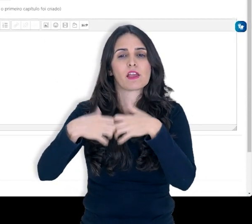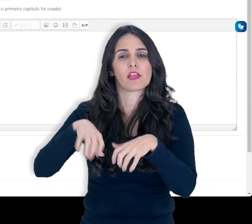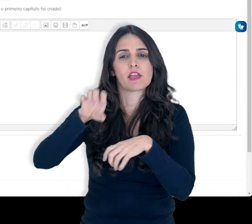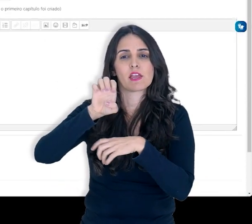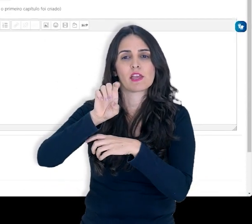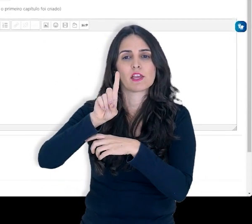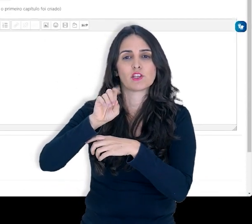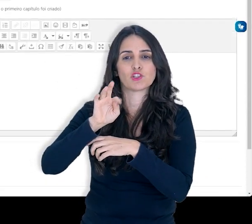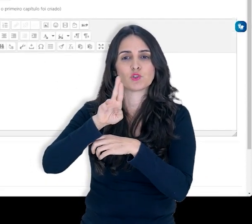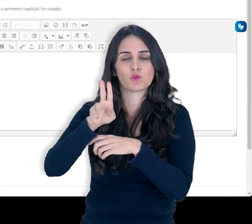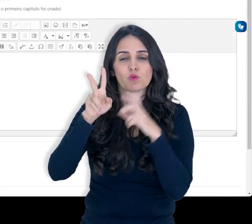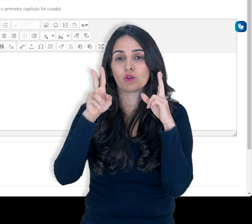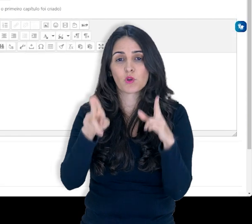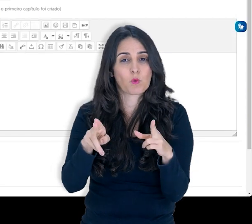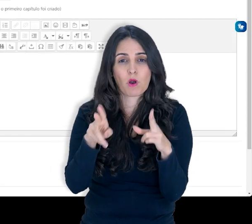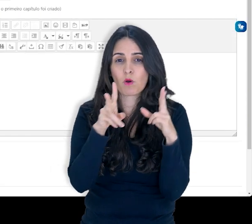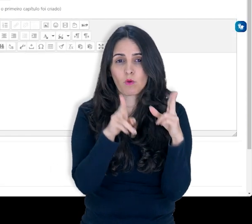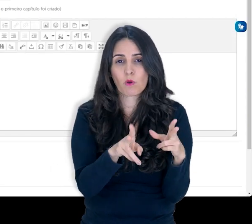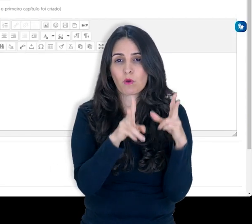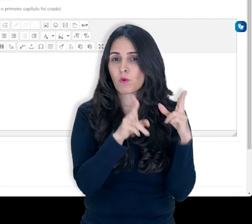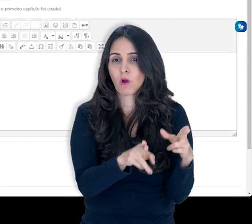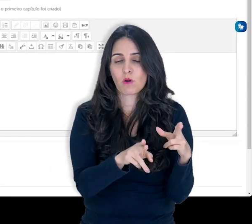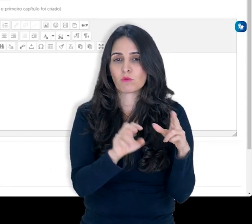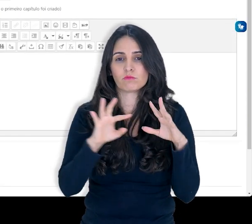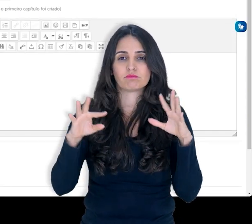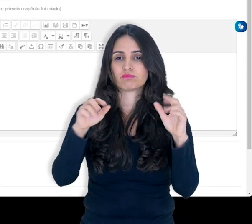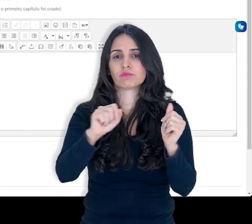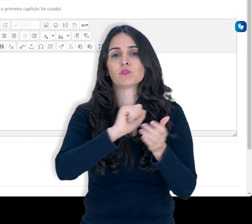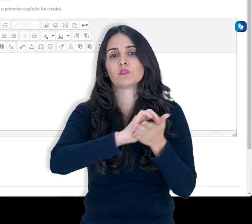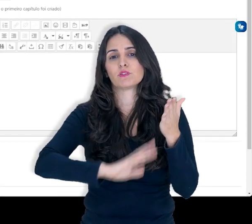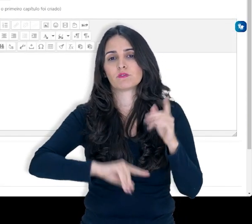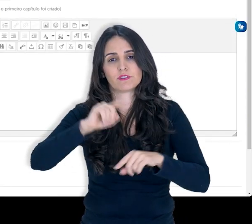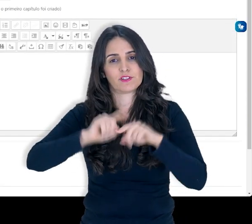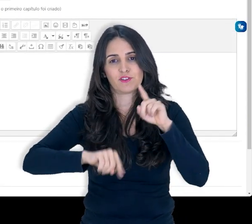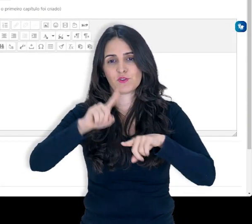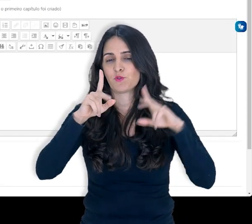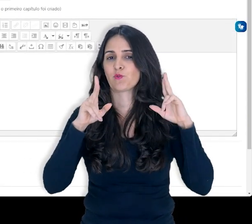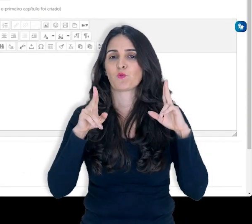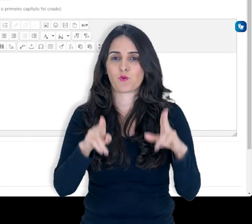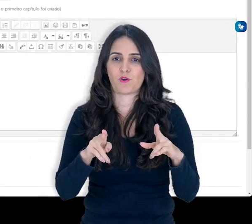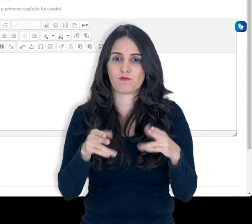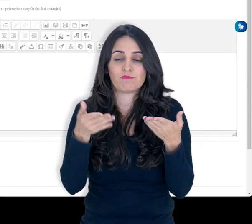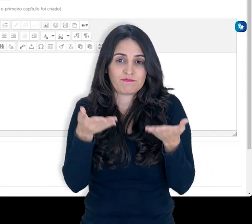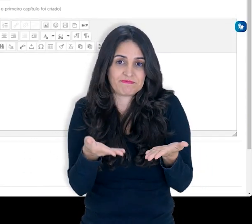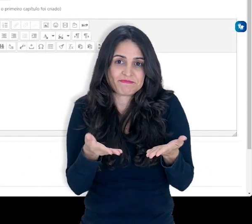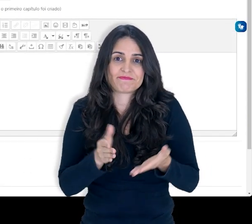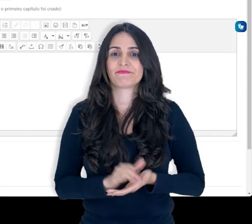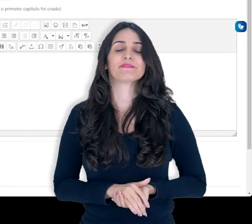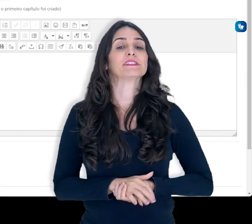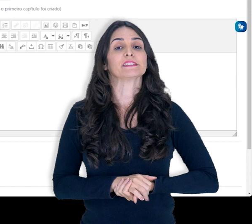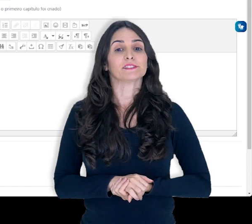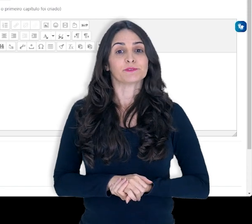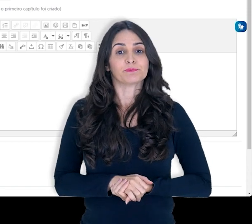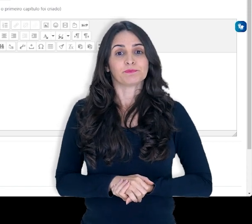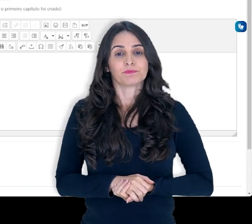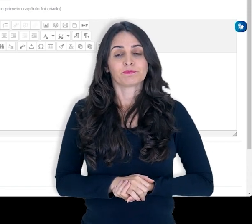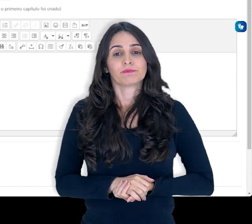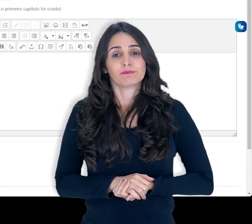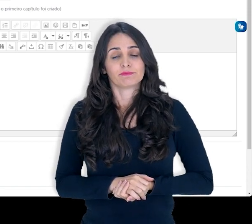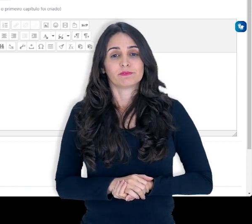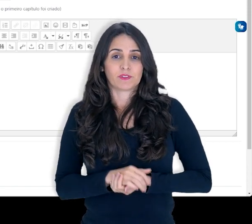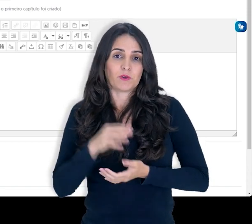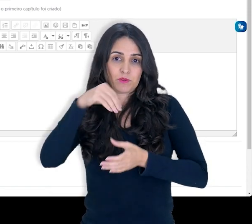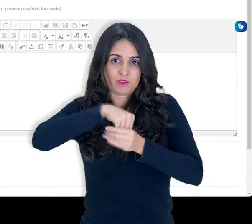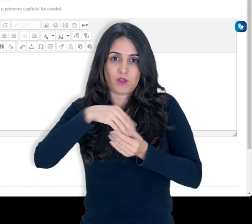é o mesmo que você encontra todas as atividades e recursos e aqui você pode então dentro